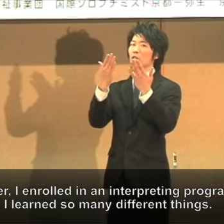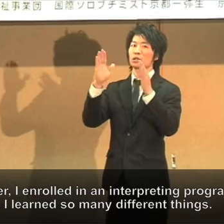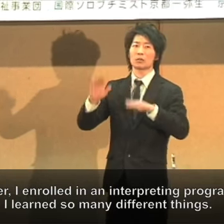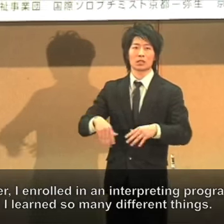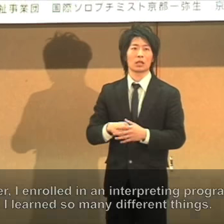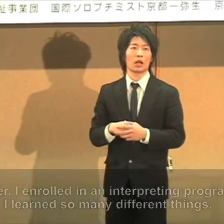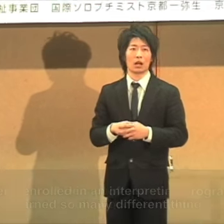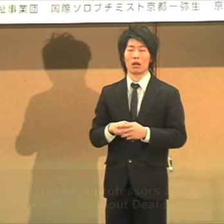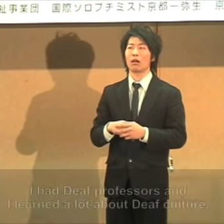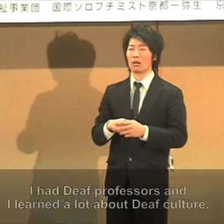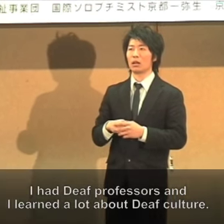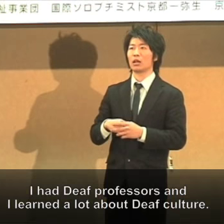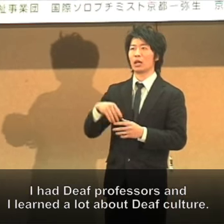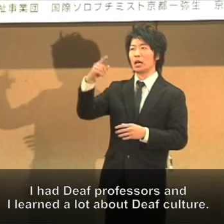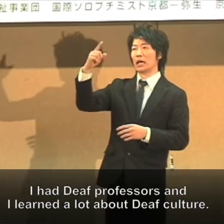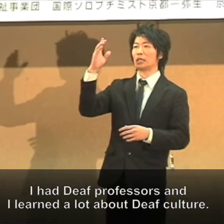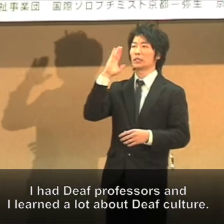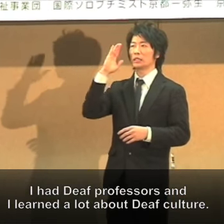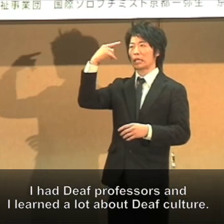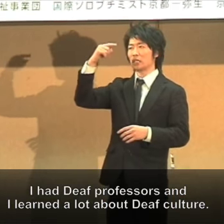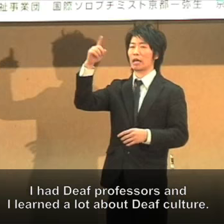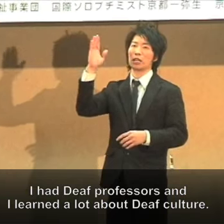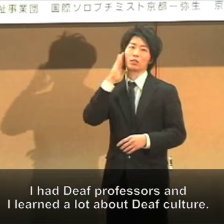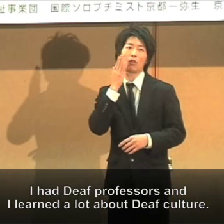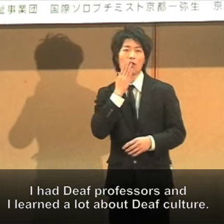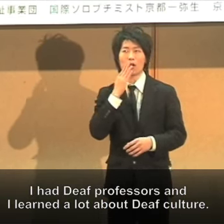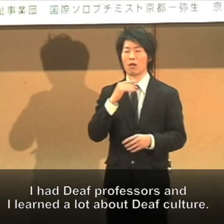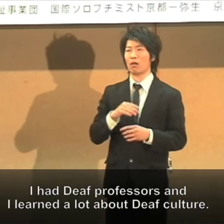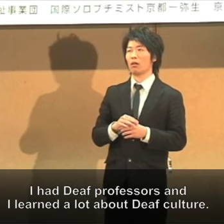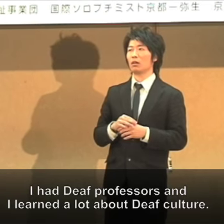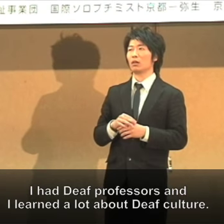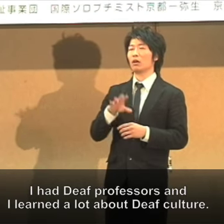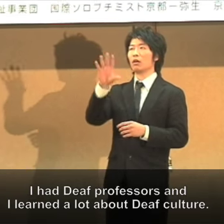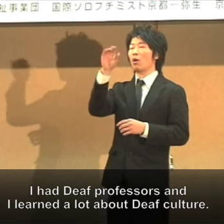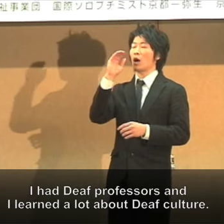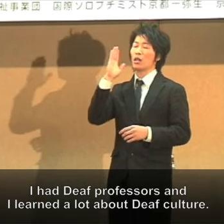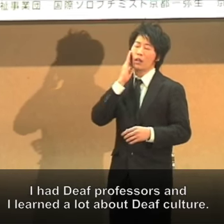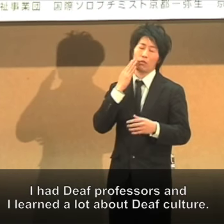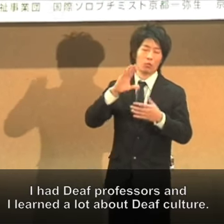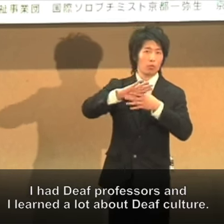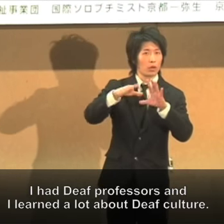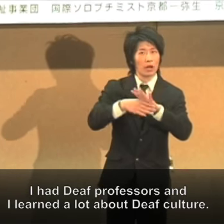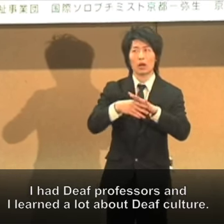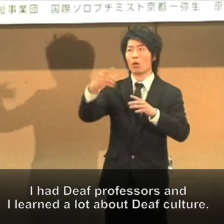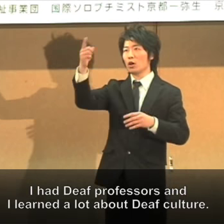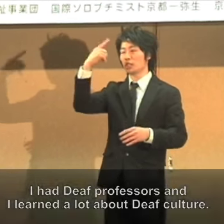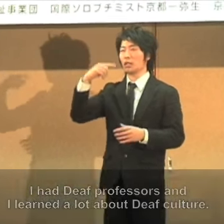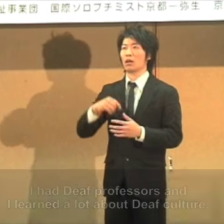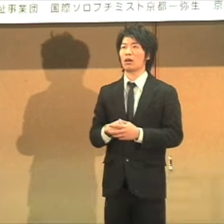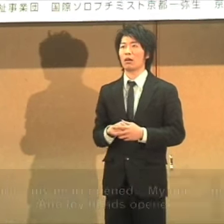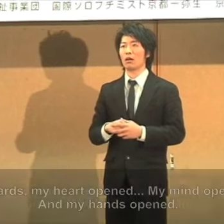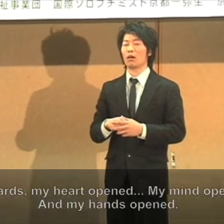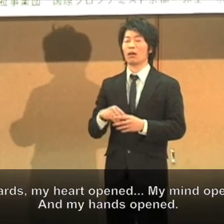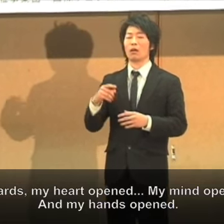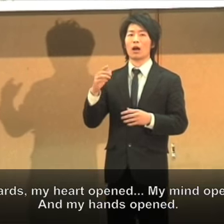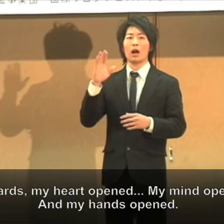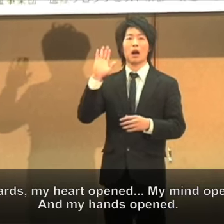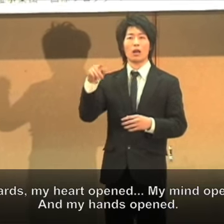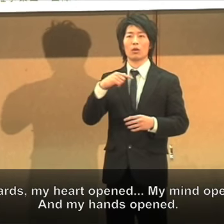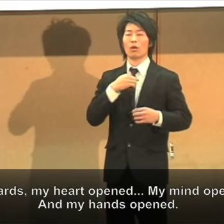です。で、いろんなことを学びました。初めてそこでろうの先生に出会いました。ろう文化、手話を学びました。